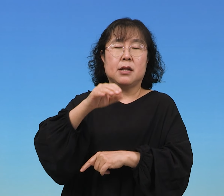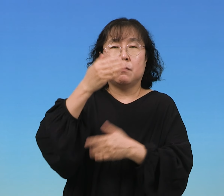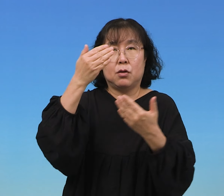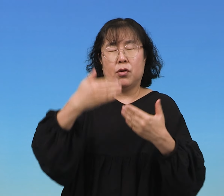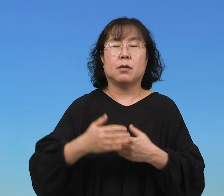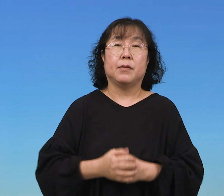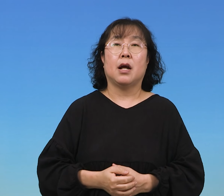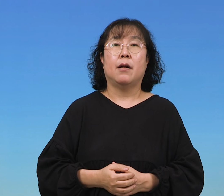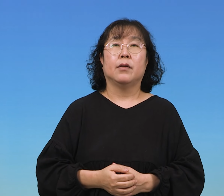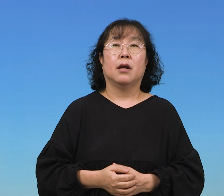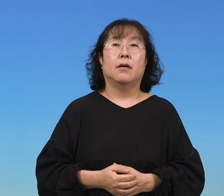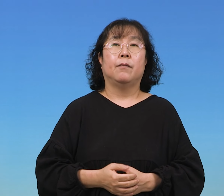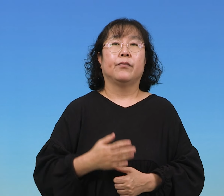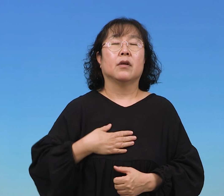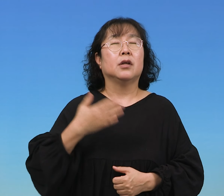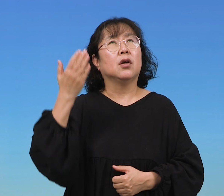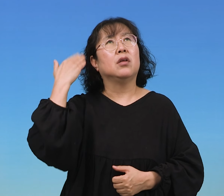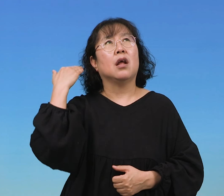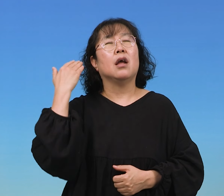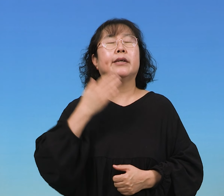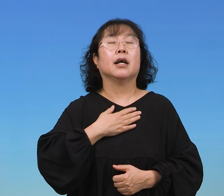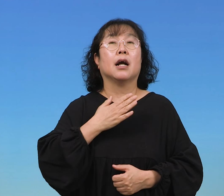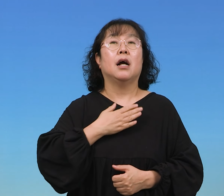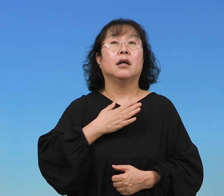언젠가 제가 우리나라에서 여러 가지로